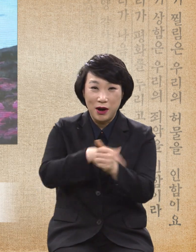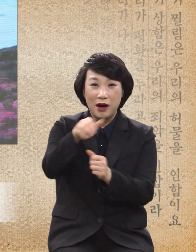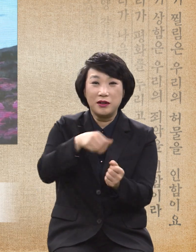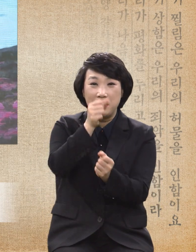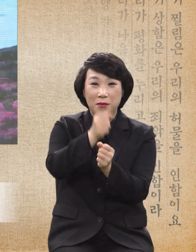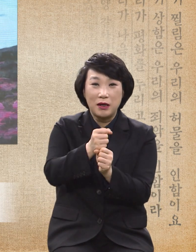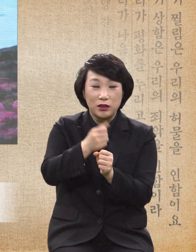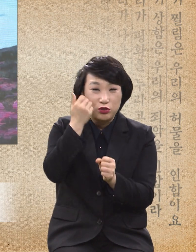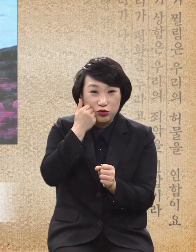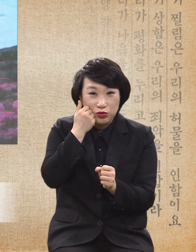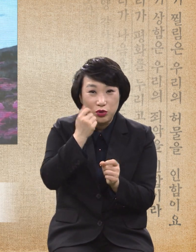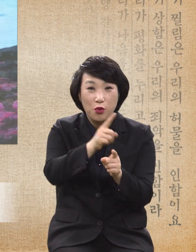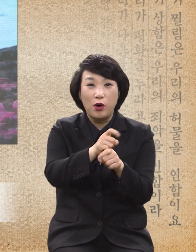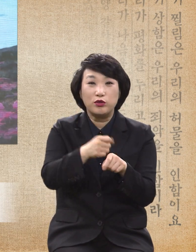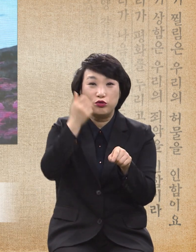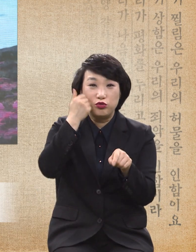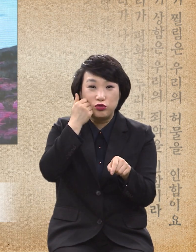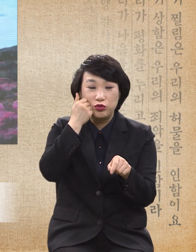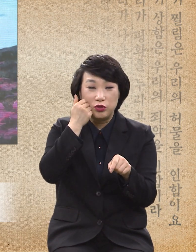만들어낸 원수는